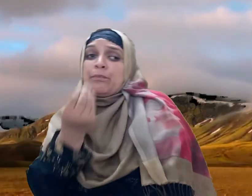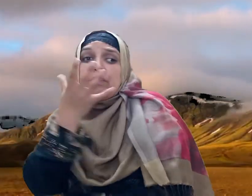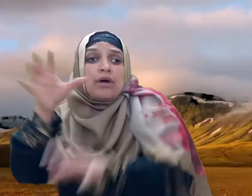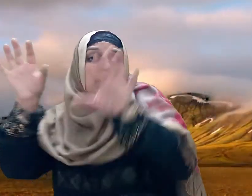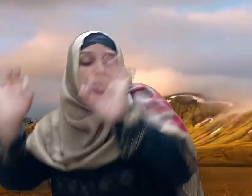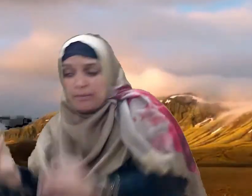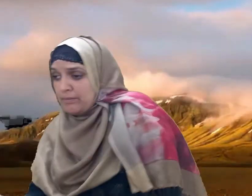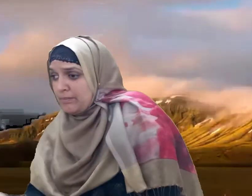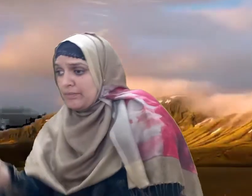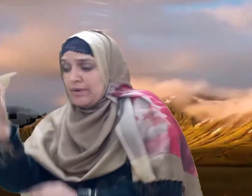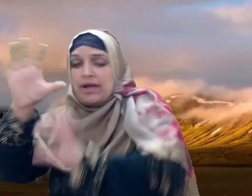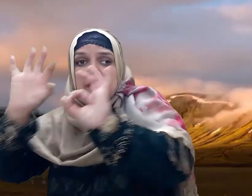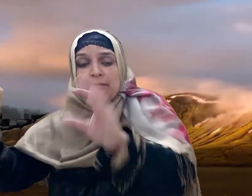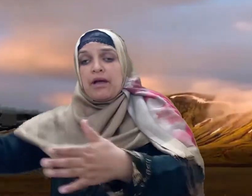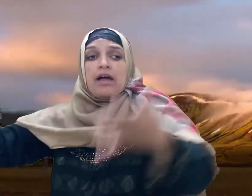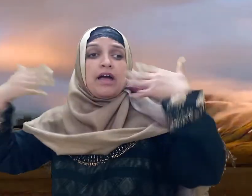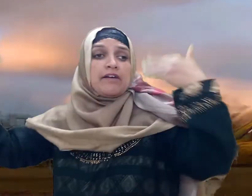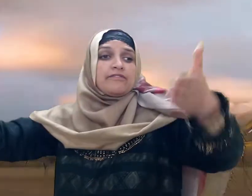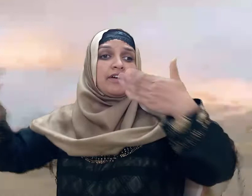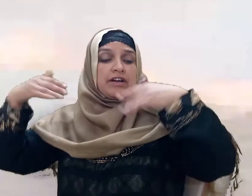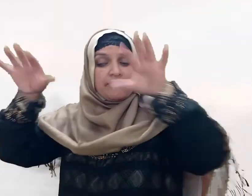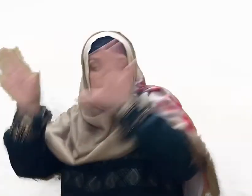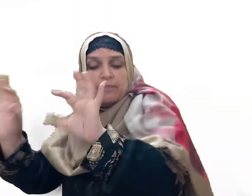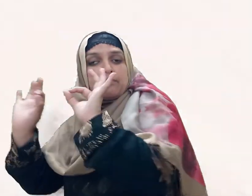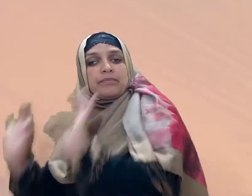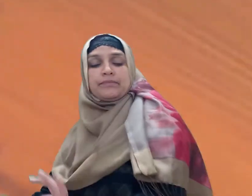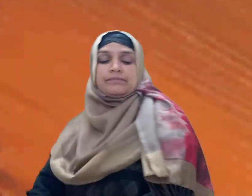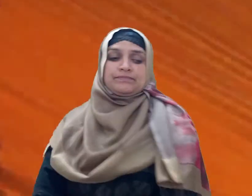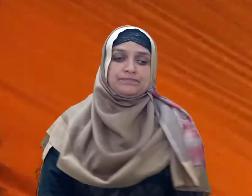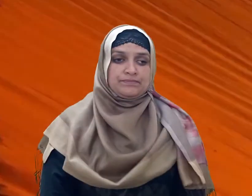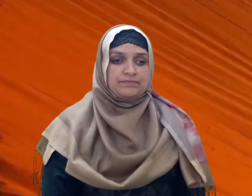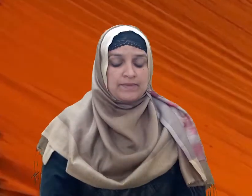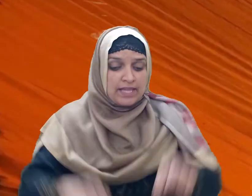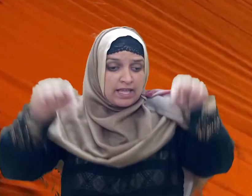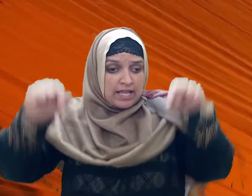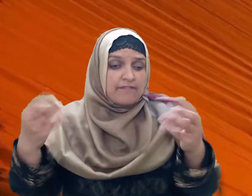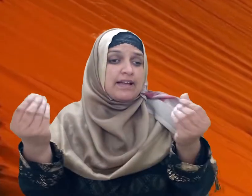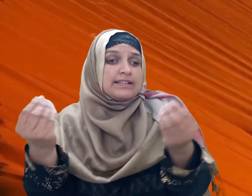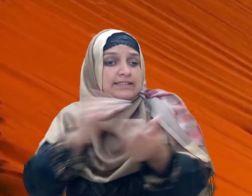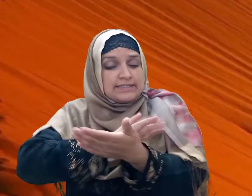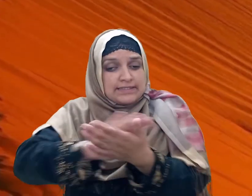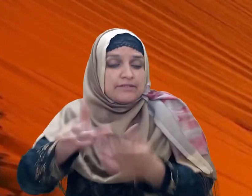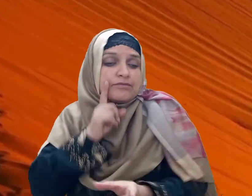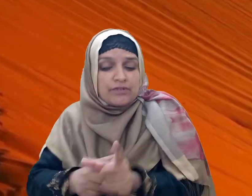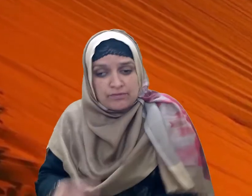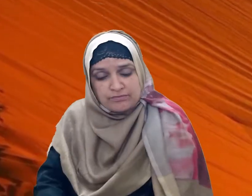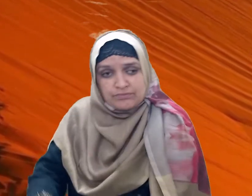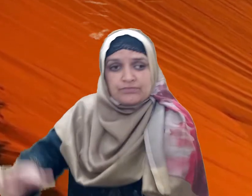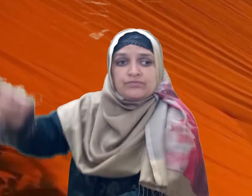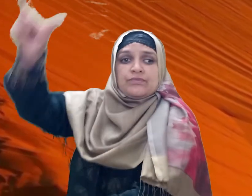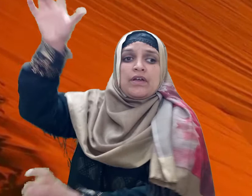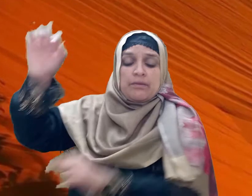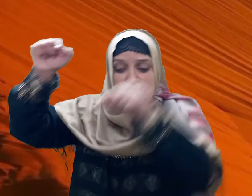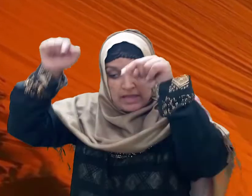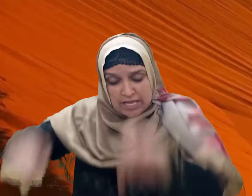یعنی کہ وہ والے پودے کہ جن کو زیادہ نشو و نما کی ضرورت نہیں پڑتی، جو کہ خشکی میں ہی پرورش پا لیتے ہیں۔